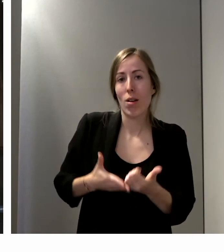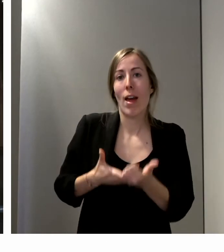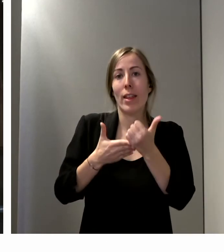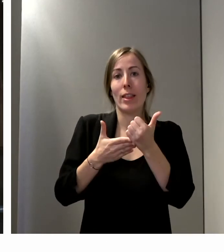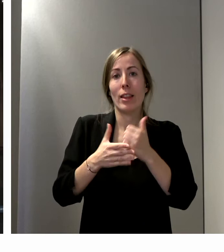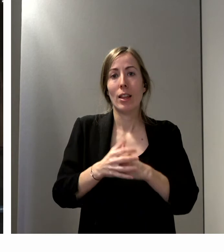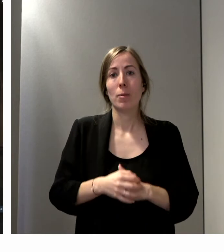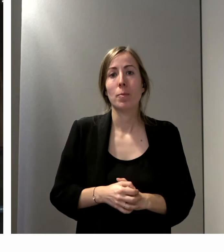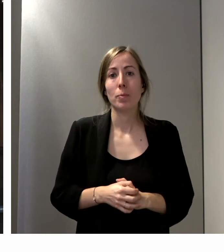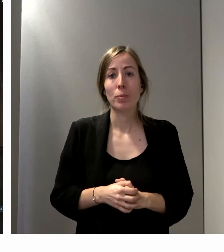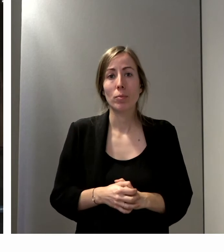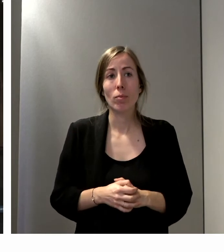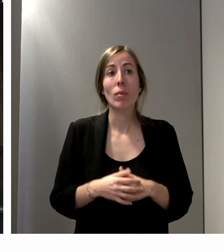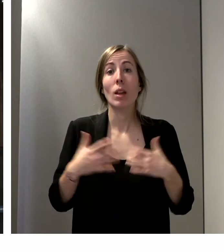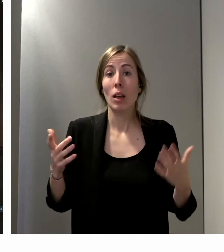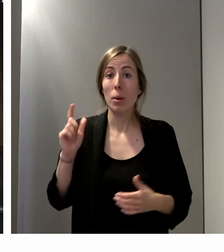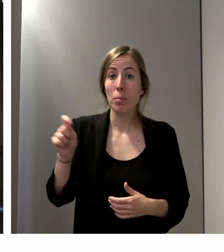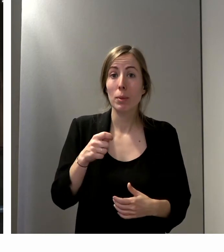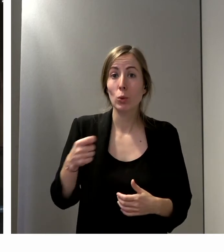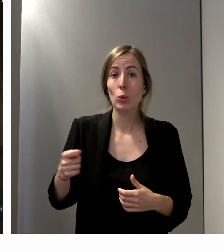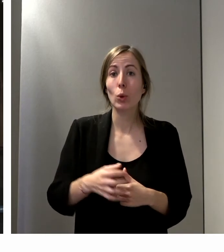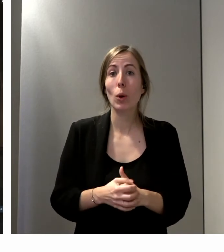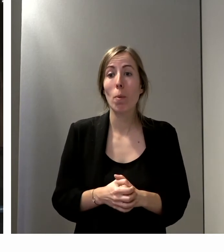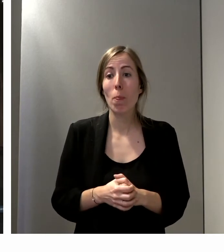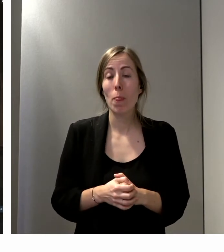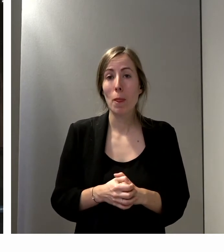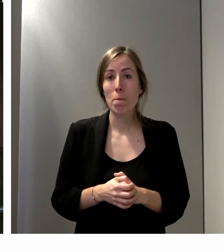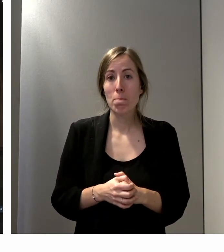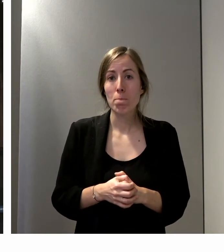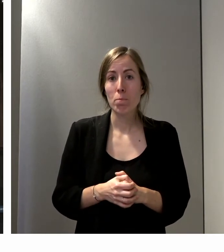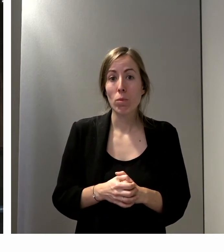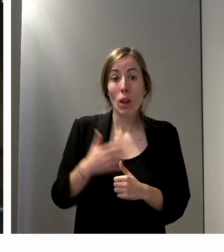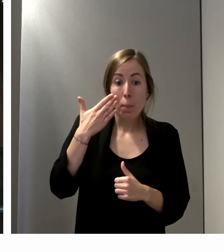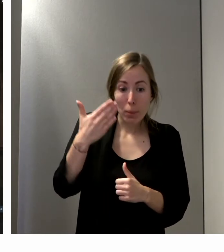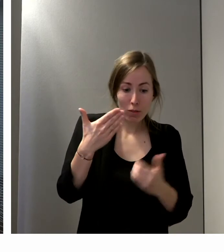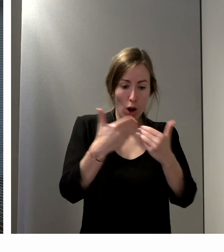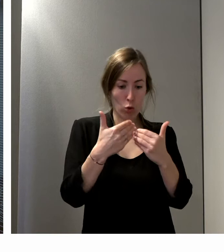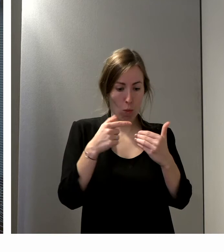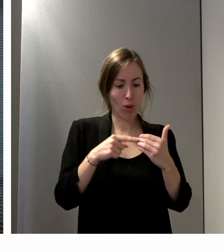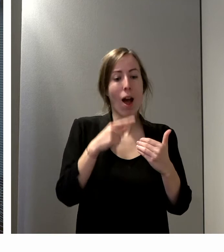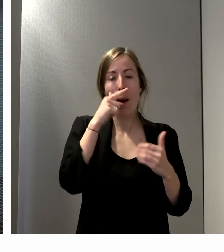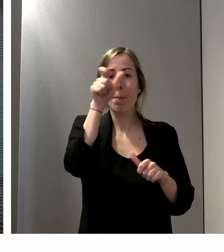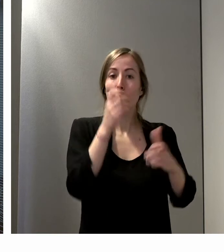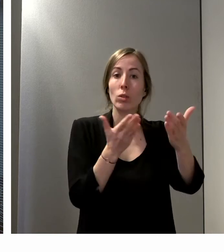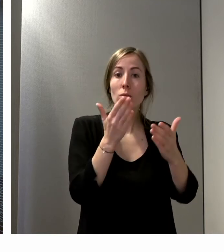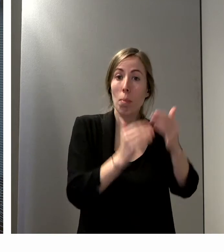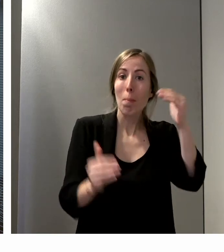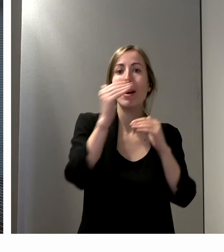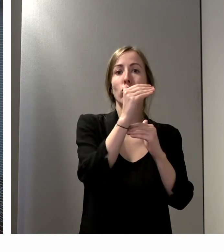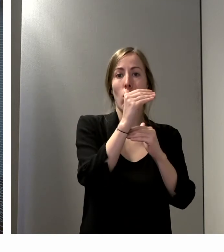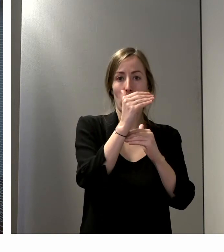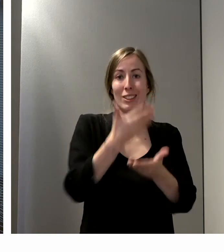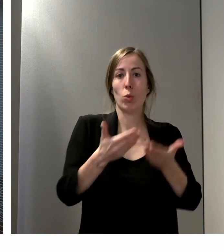et puis de mettre en relation, le cas échéant, les personnes majeures en situation de handicap avec un